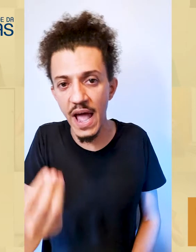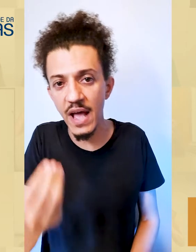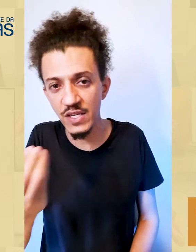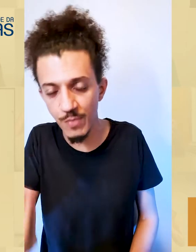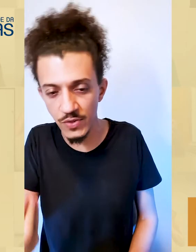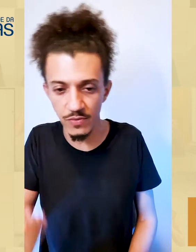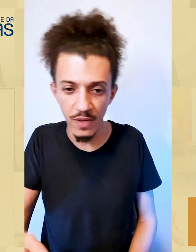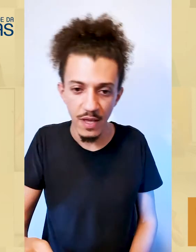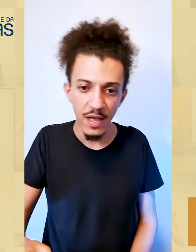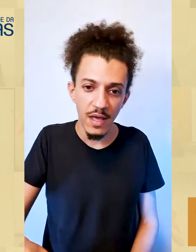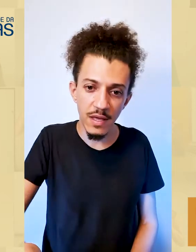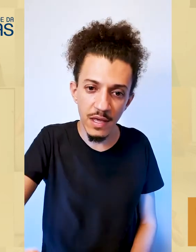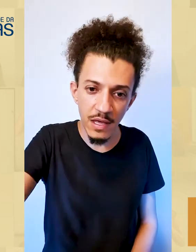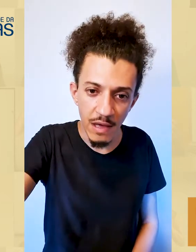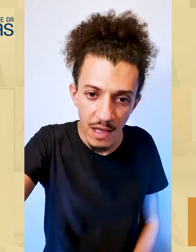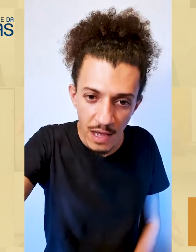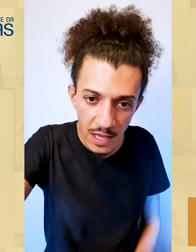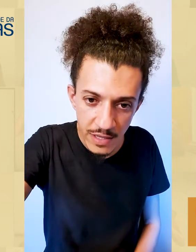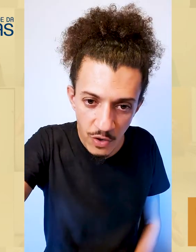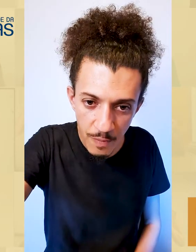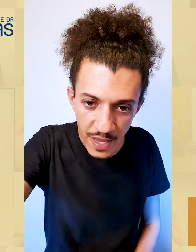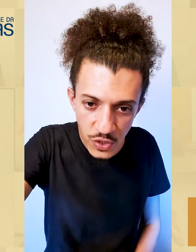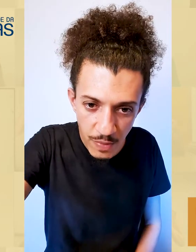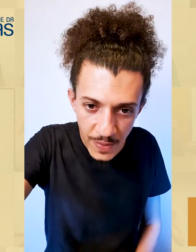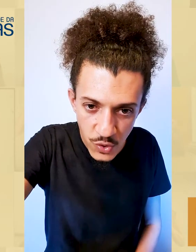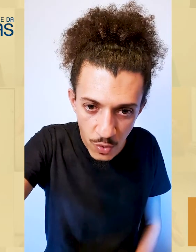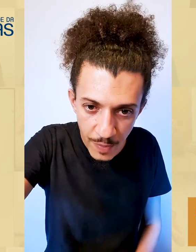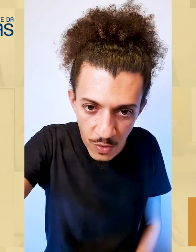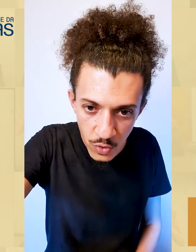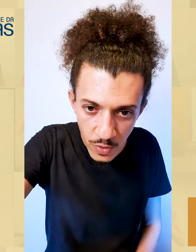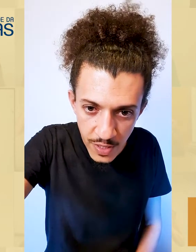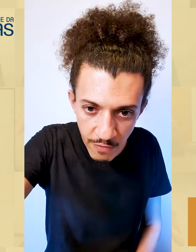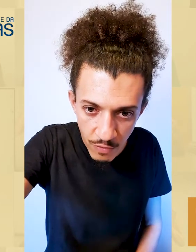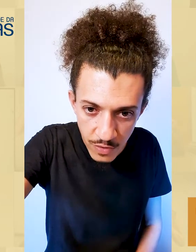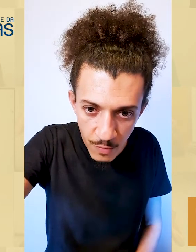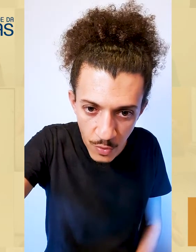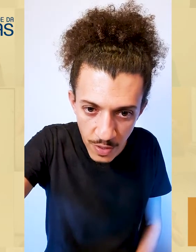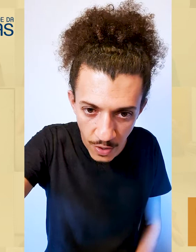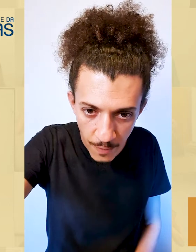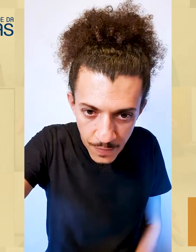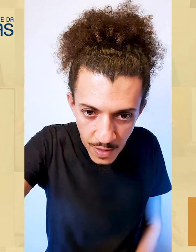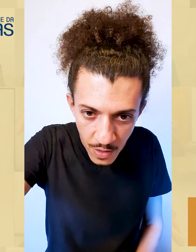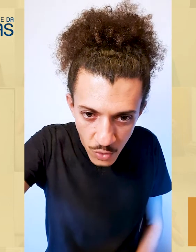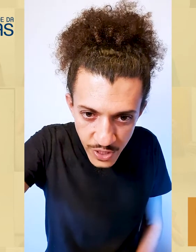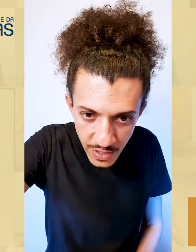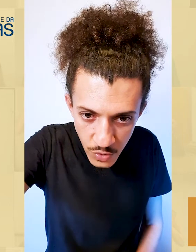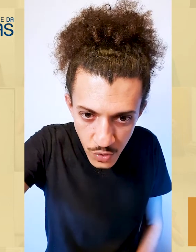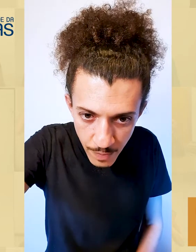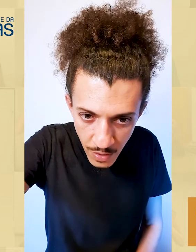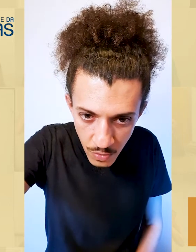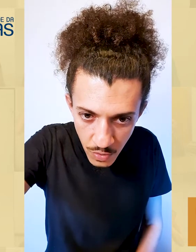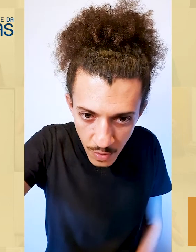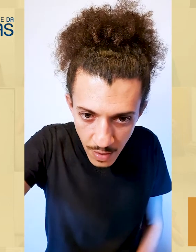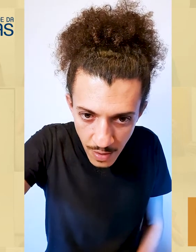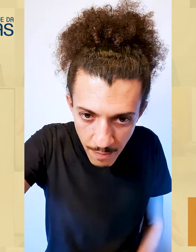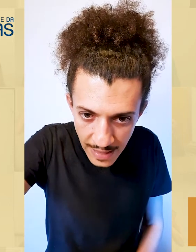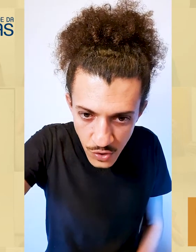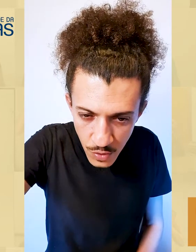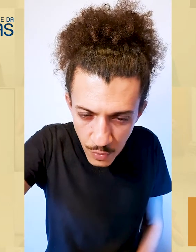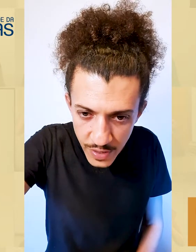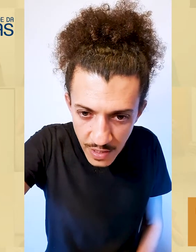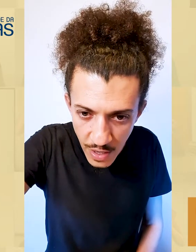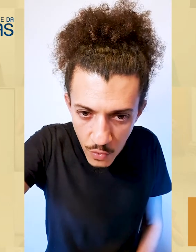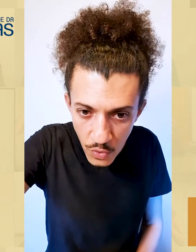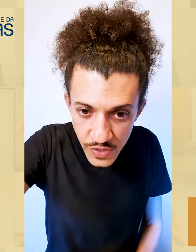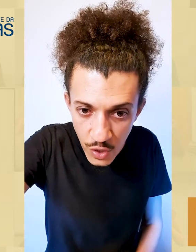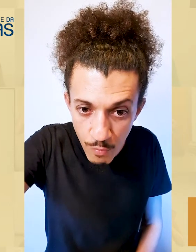você é exposto. E anteriormente uma pessoa perguntou aqui, vou voltar um pouco aqui, ó. Genilson perguntou: Madison,